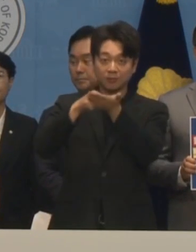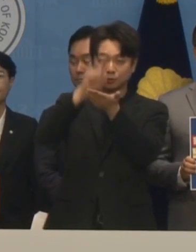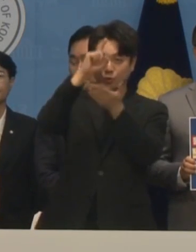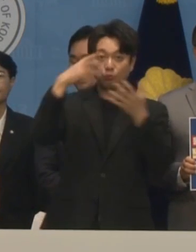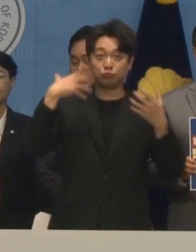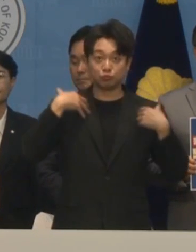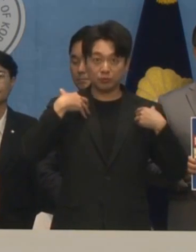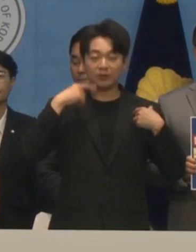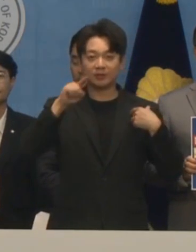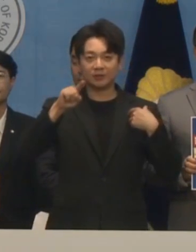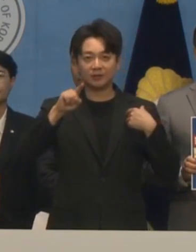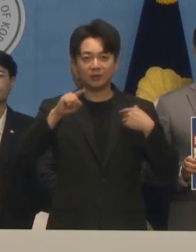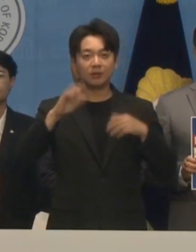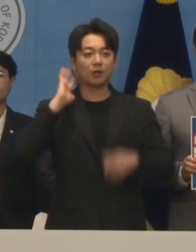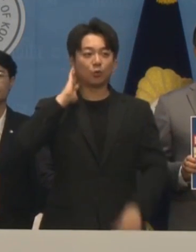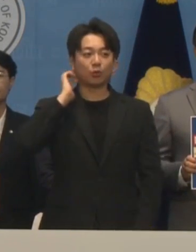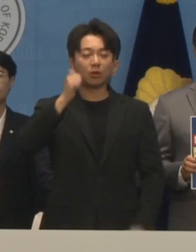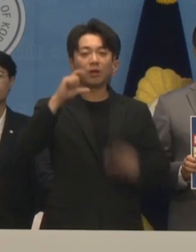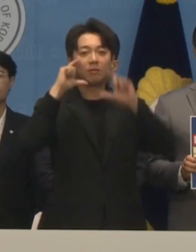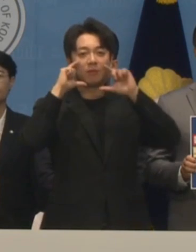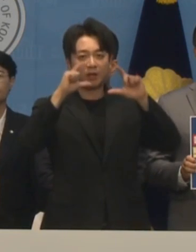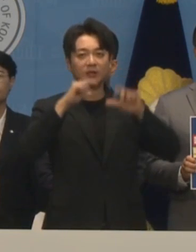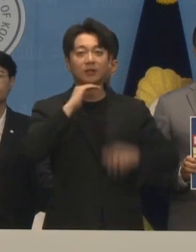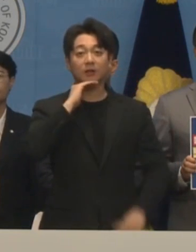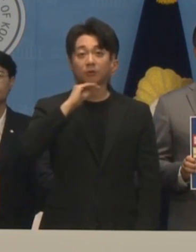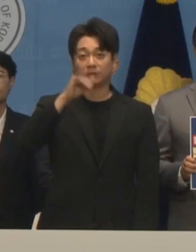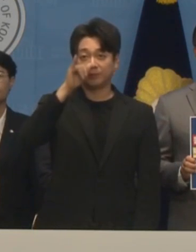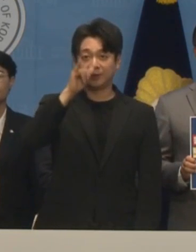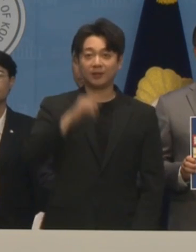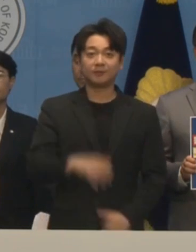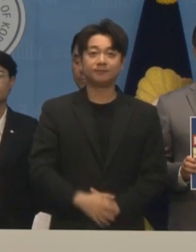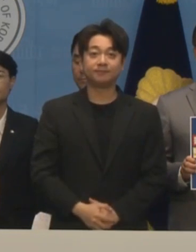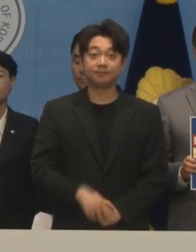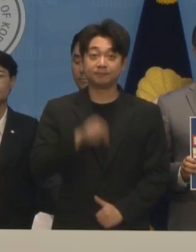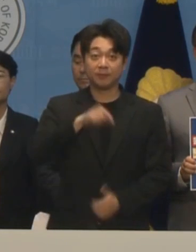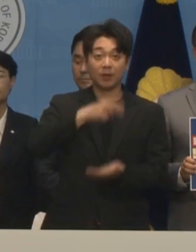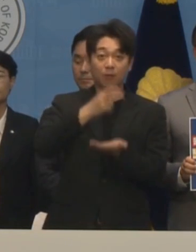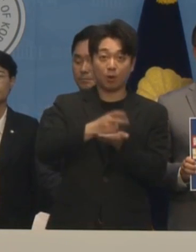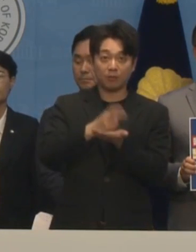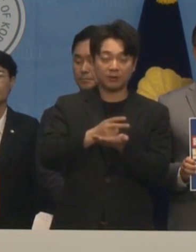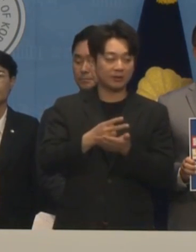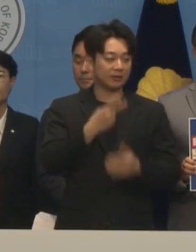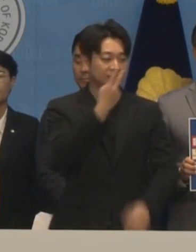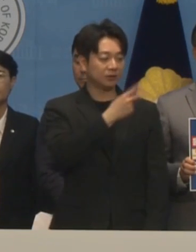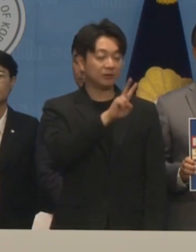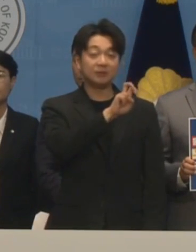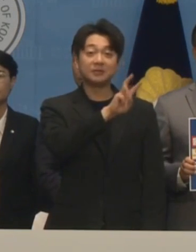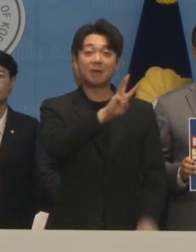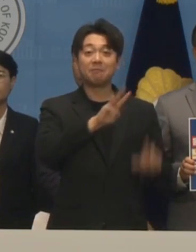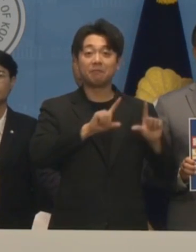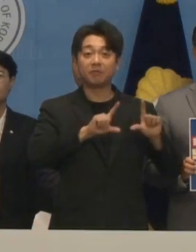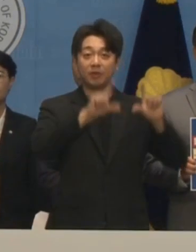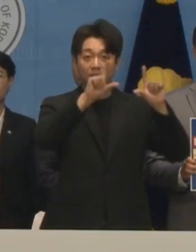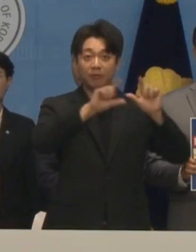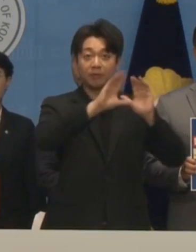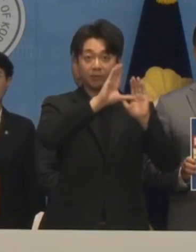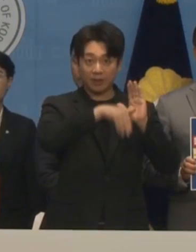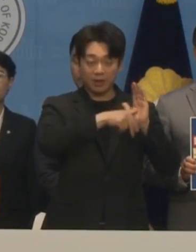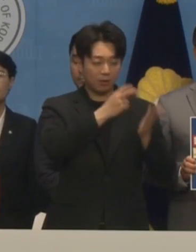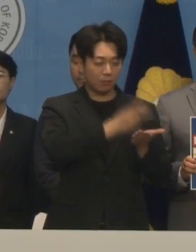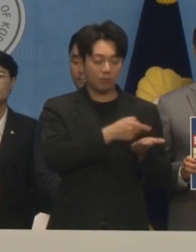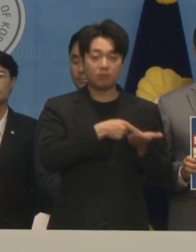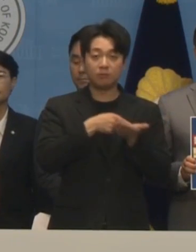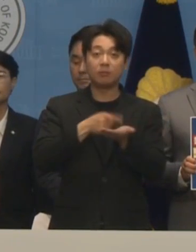이송됐고 대통령의 공포를 기다리고 있습니다. 노란봉투법은 지난 2023년 11월 20일 때 국회에서 한 차례